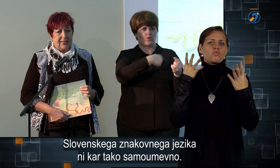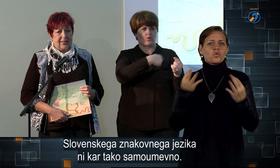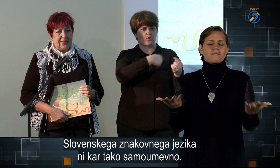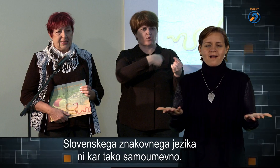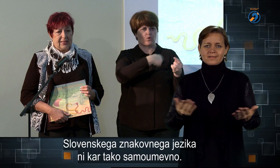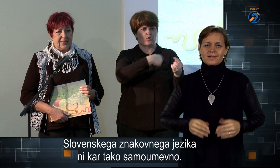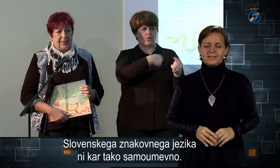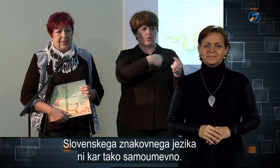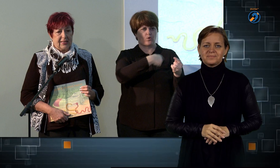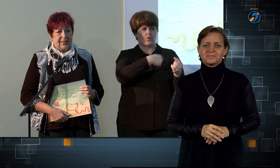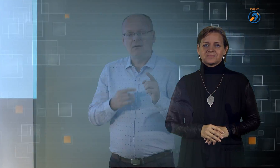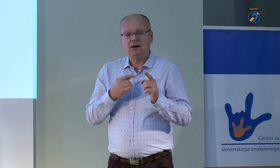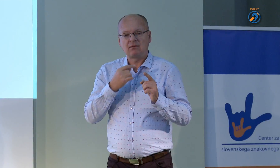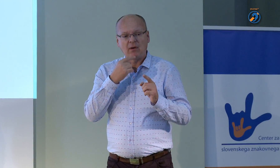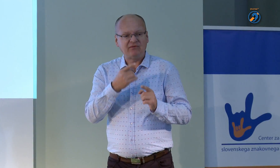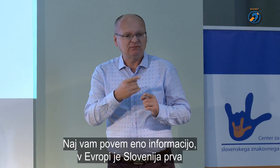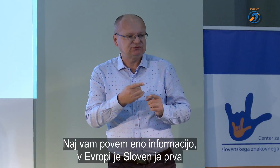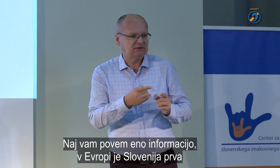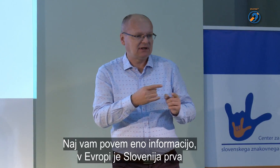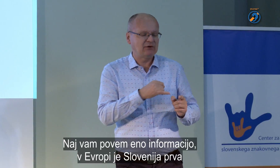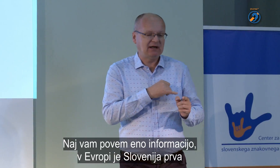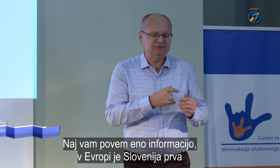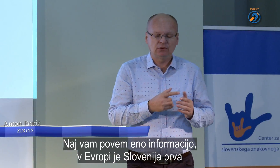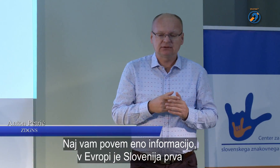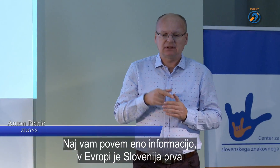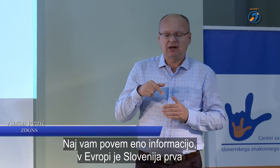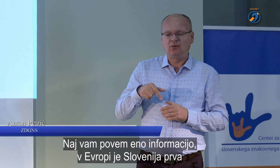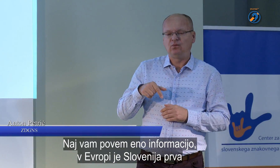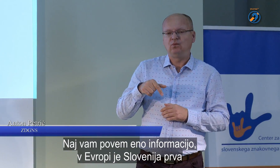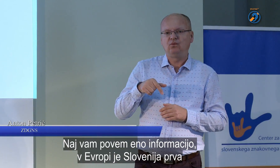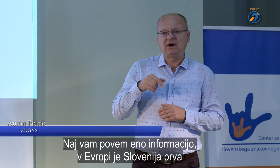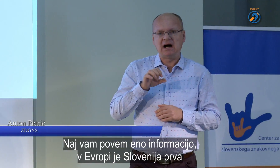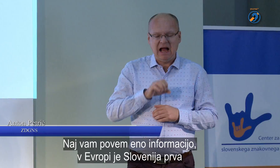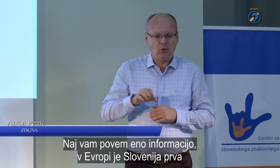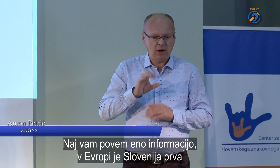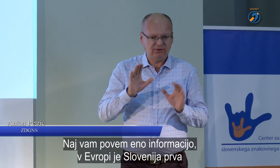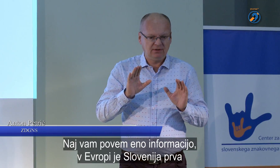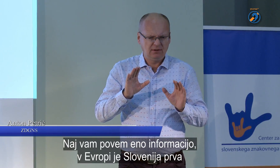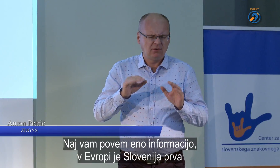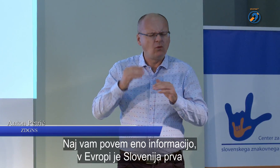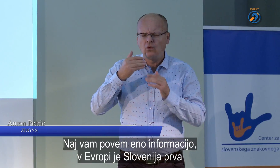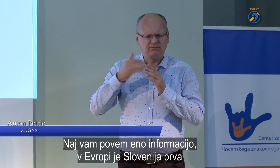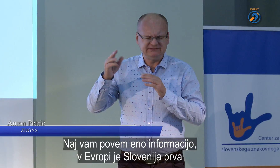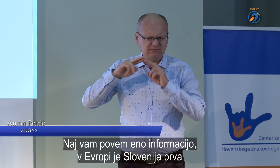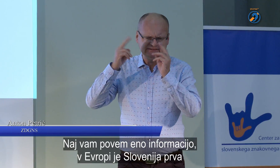ni kar tako samoumevno. Naj vam povem eno informacijo.